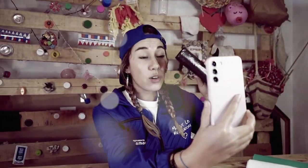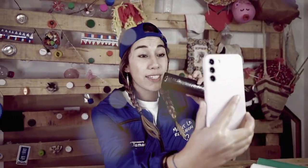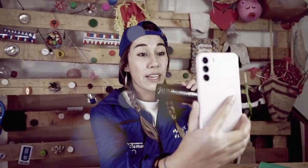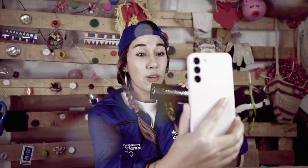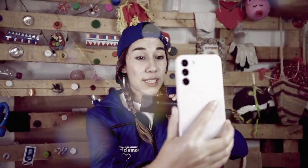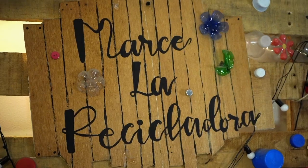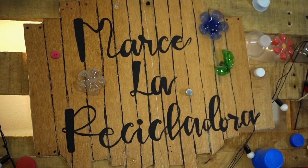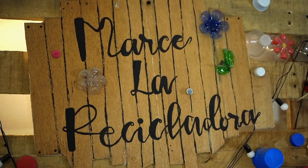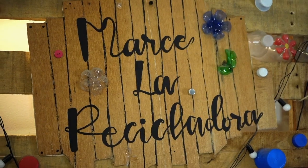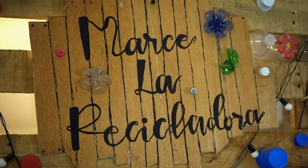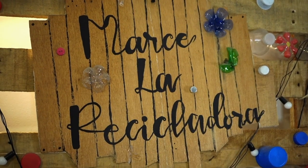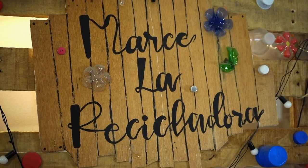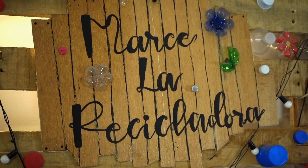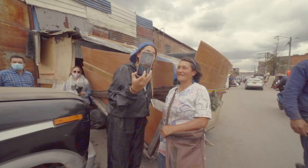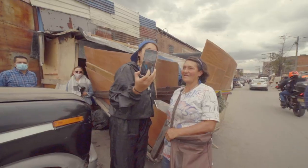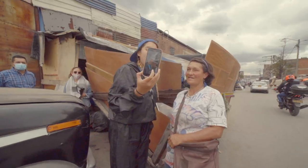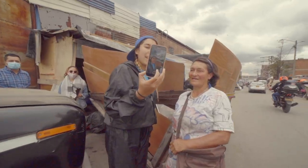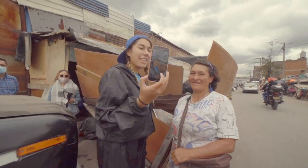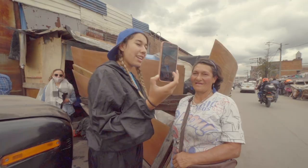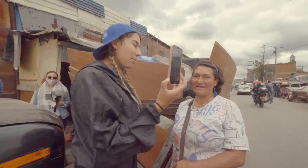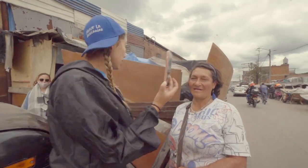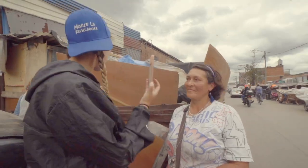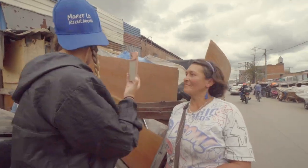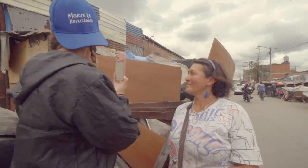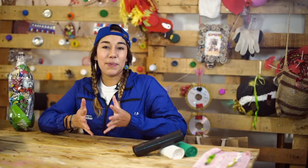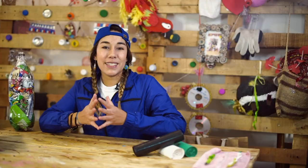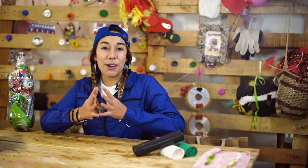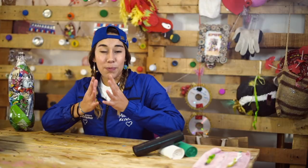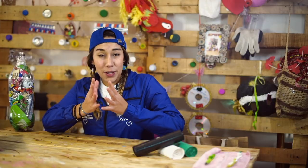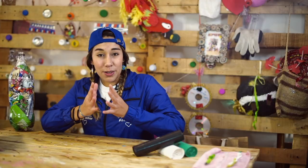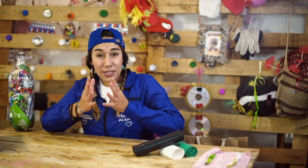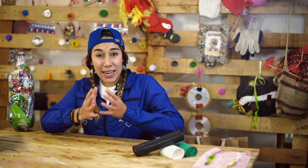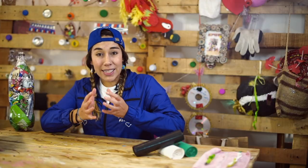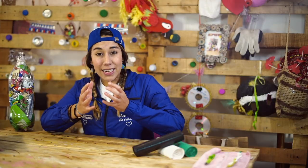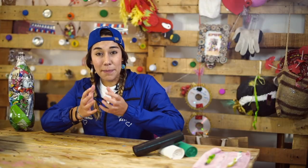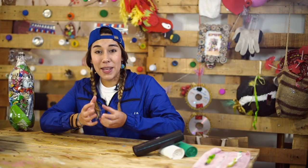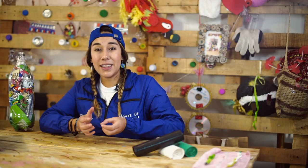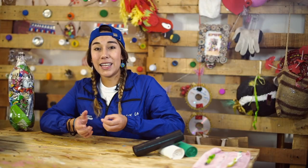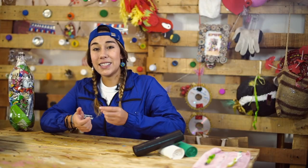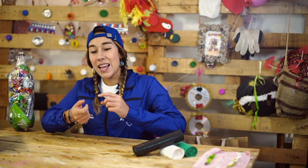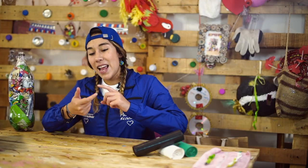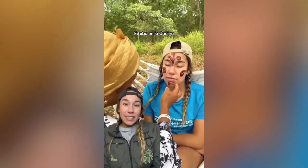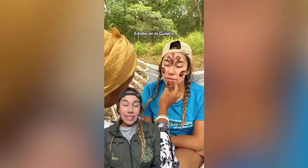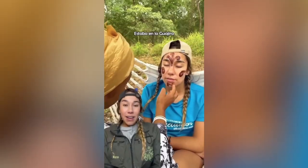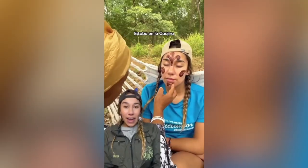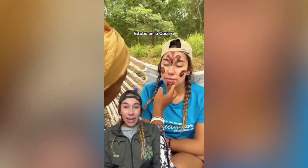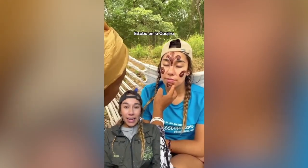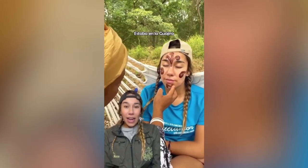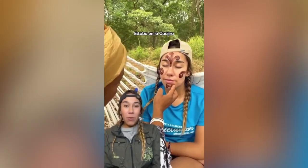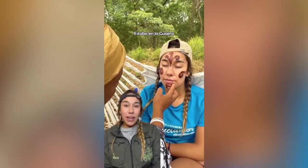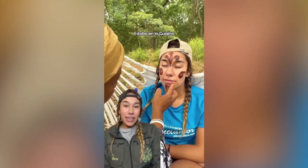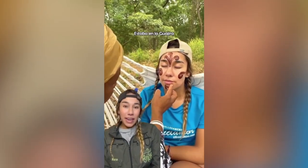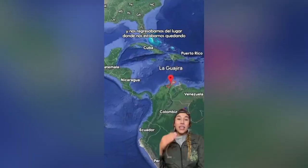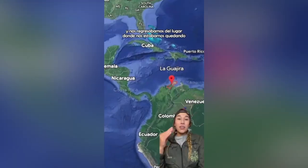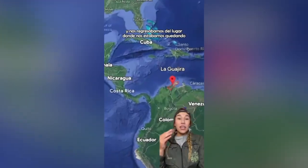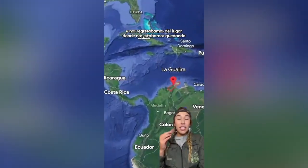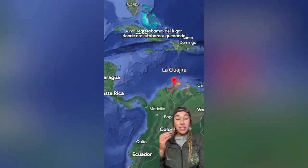4 años desde que esta idea tomó forma. Y pues he podido usar las herramientas el Instagram, el Facebook, el YouTube, todas las redes